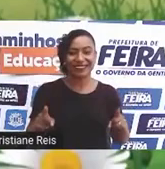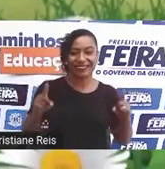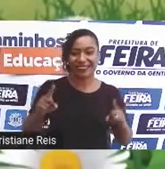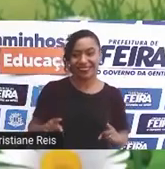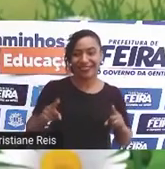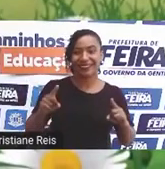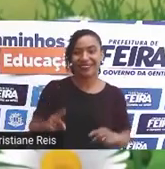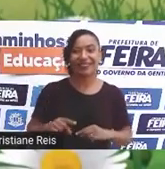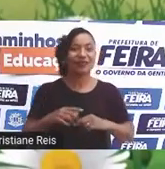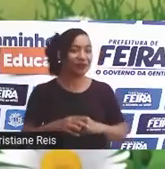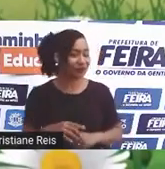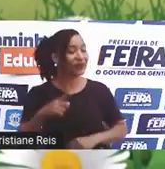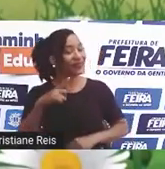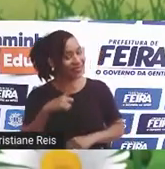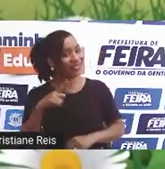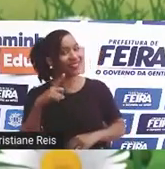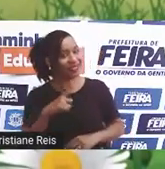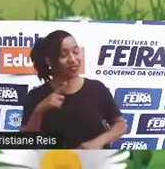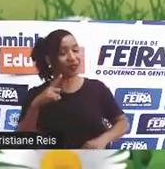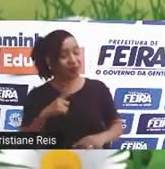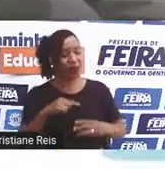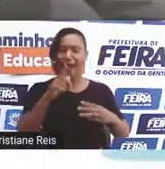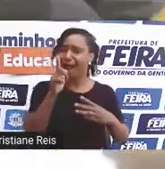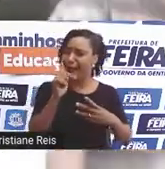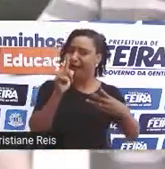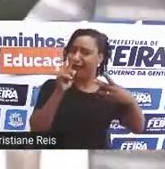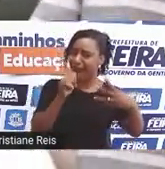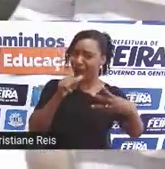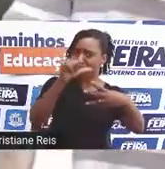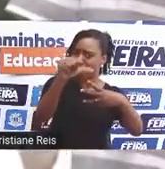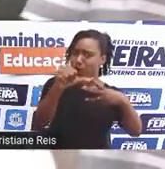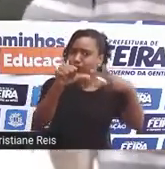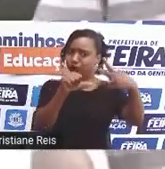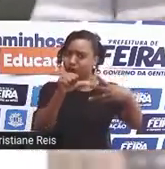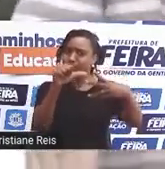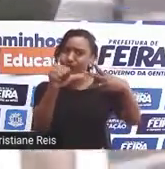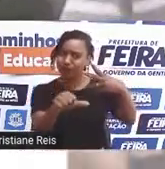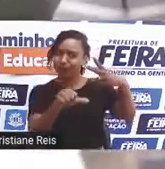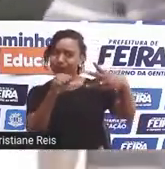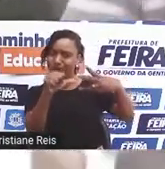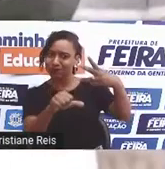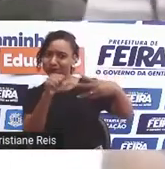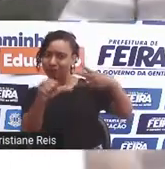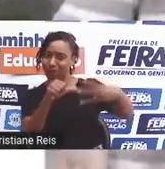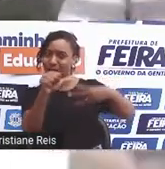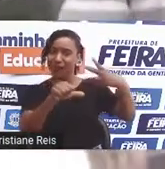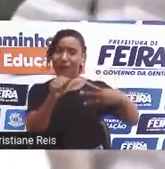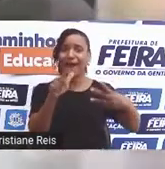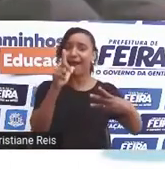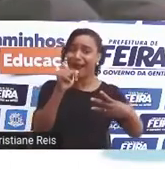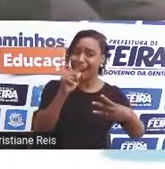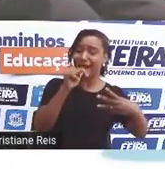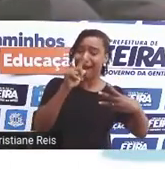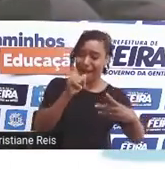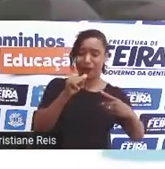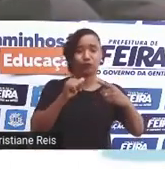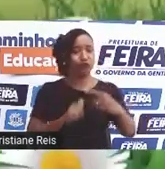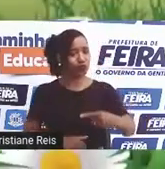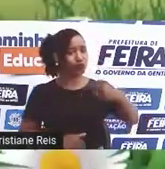Três estados em que a água vai ficar. Um, dois, três, a água vai se transformar.